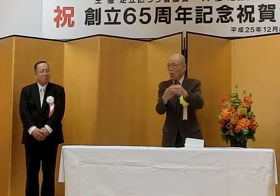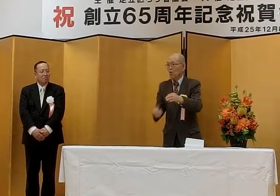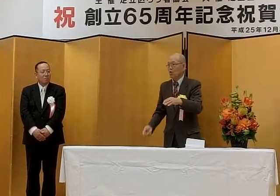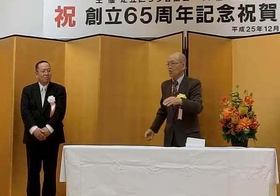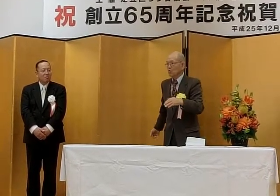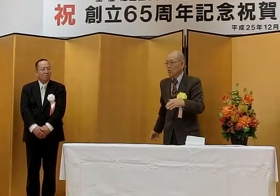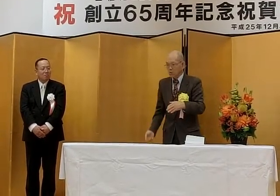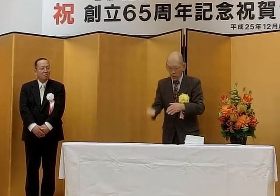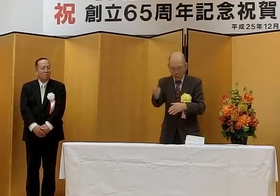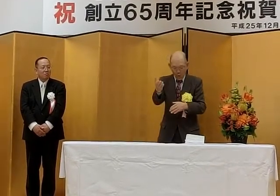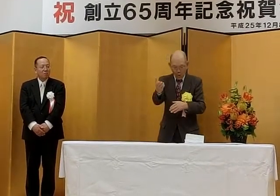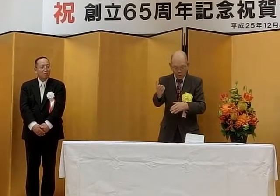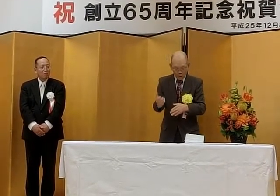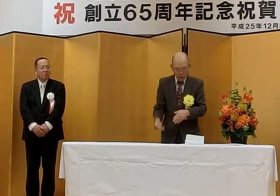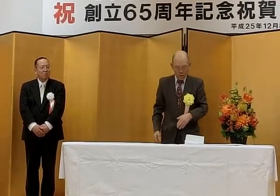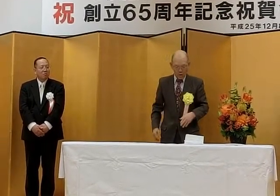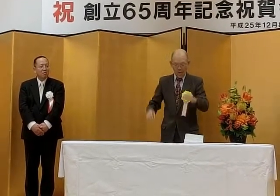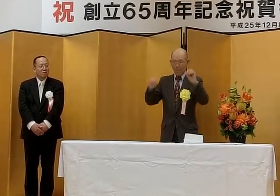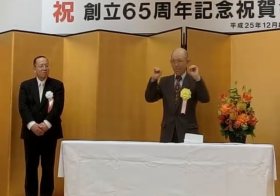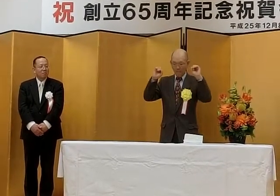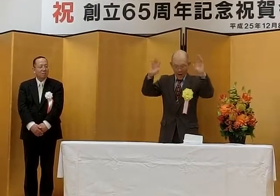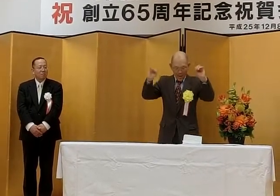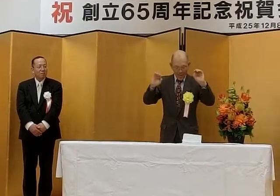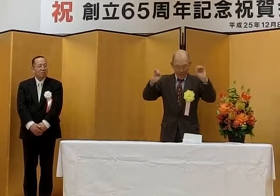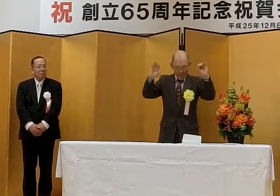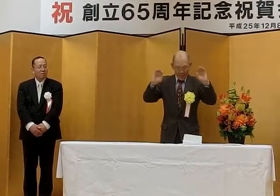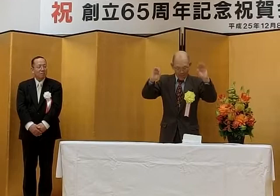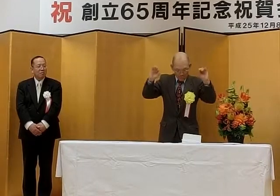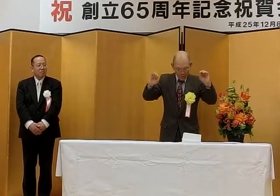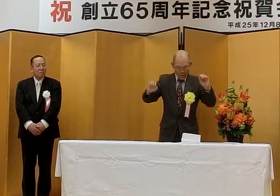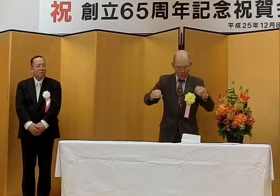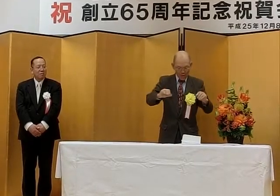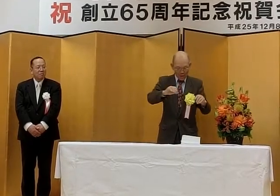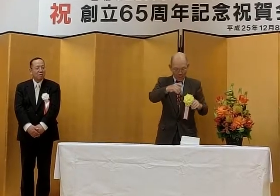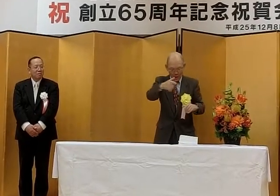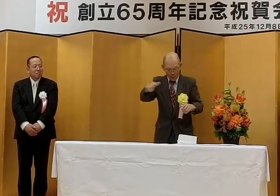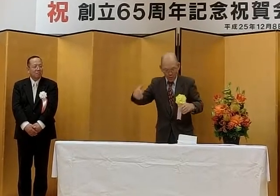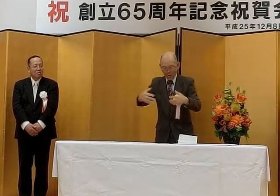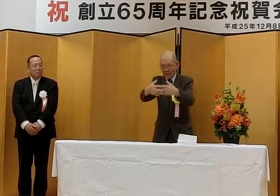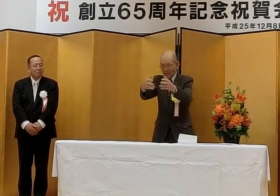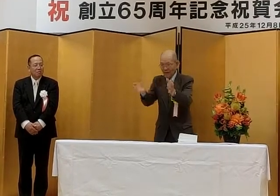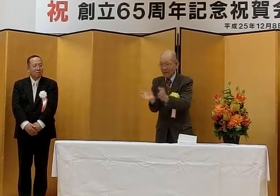野球部ソフト部バレーボールなど